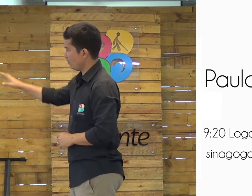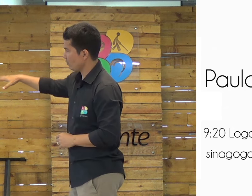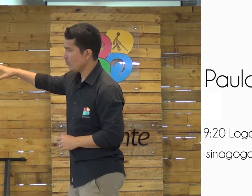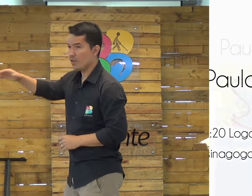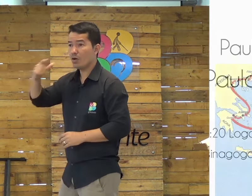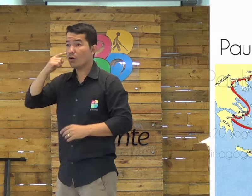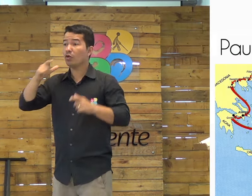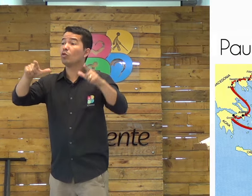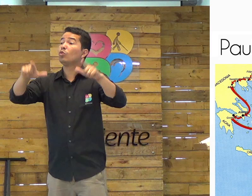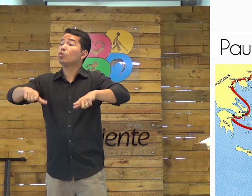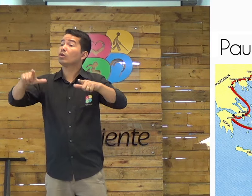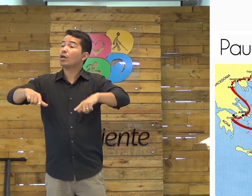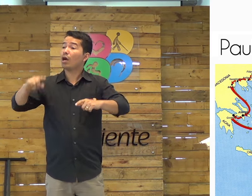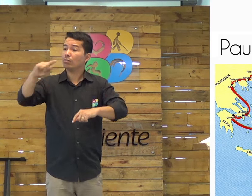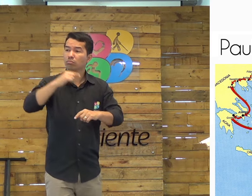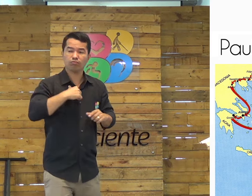também.